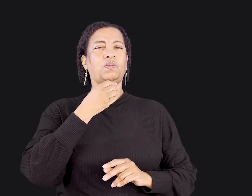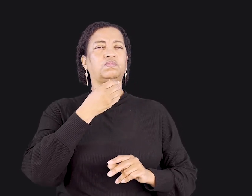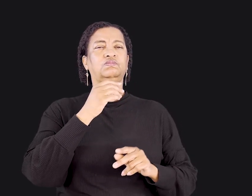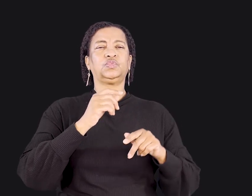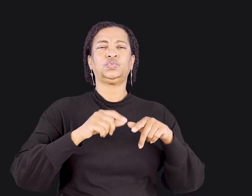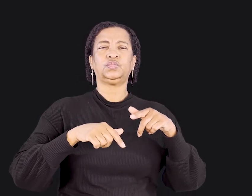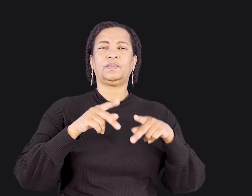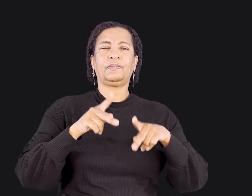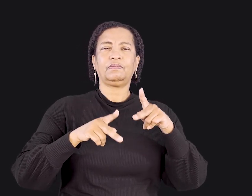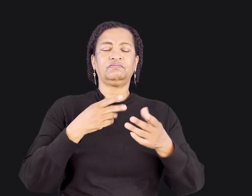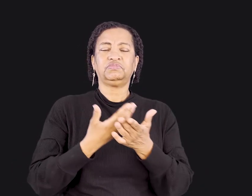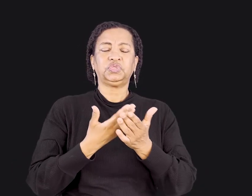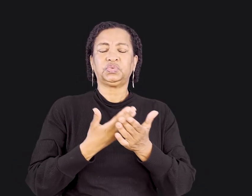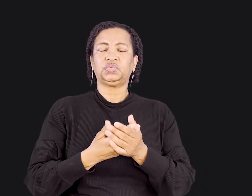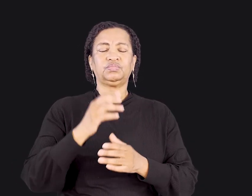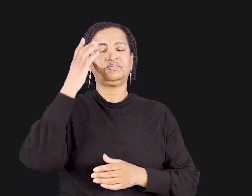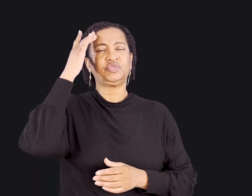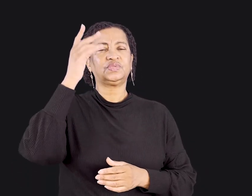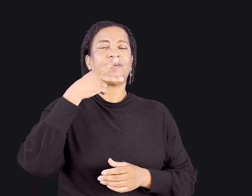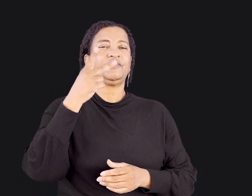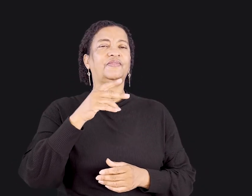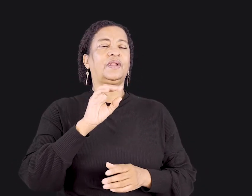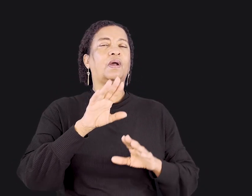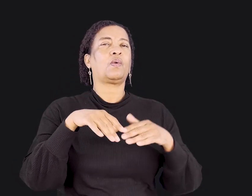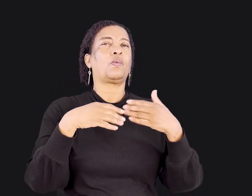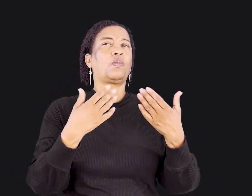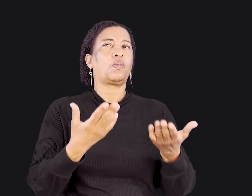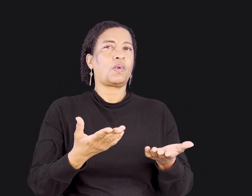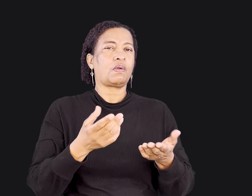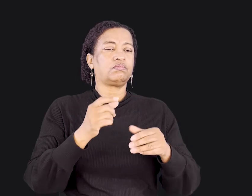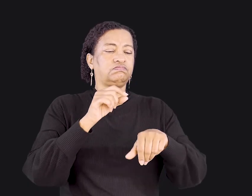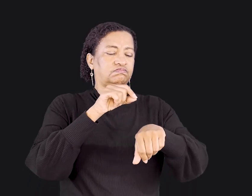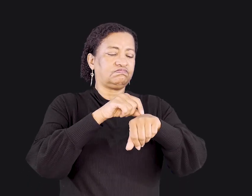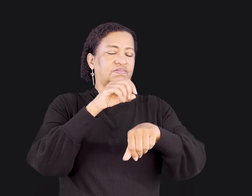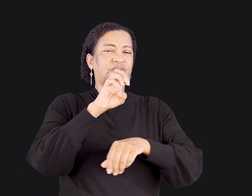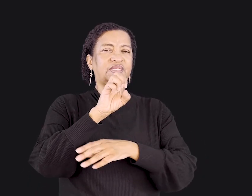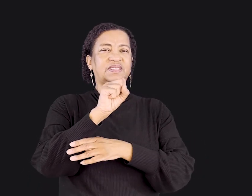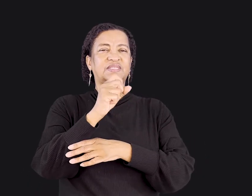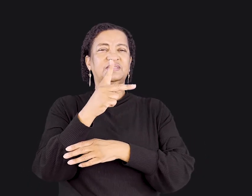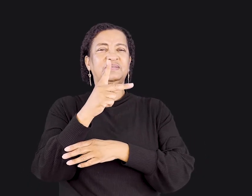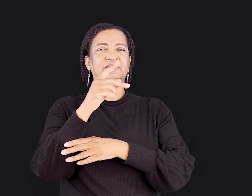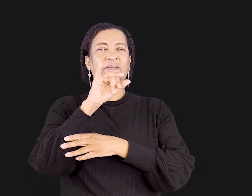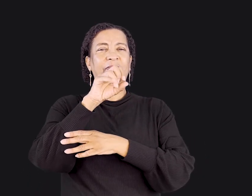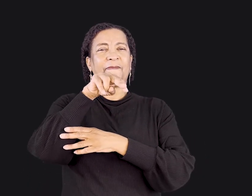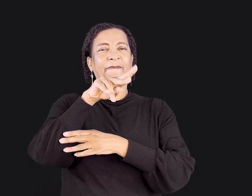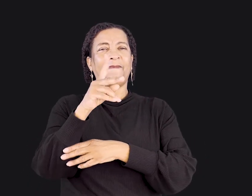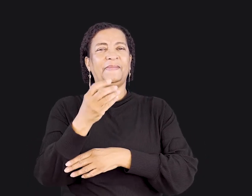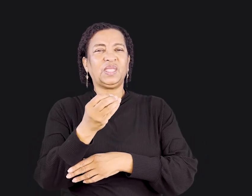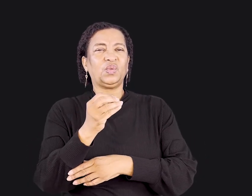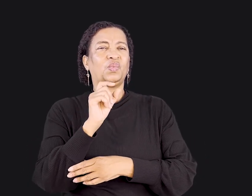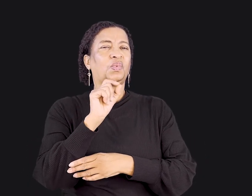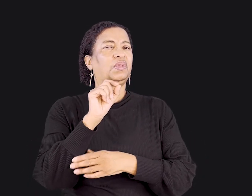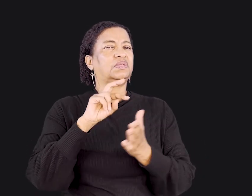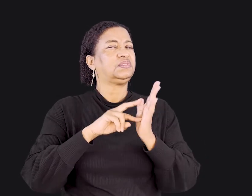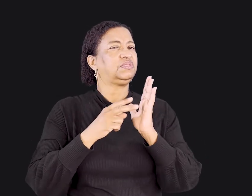com precisão qual era a natureza deste espinho na carne de Paulo. Poderia ser o resultado de uma doença ou uma